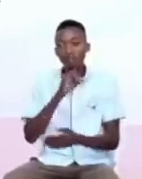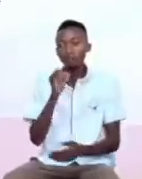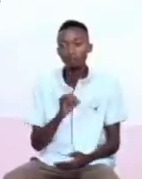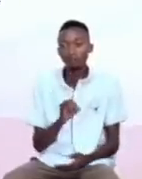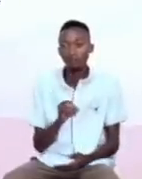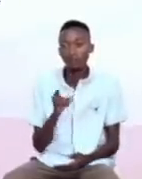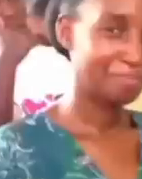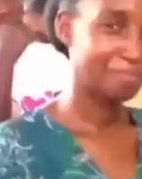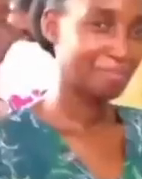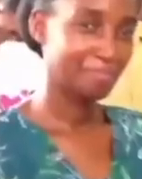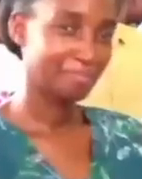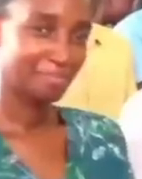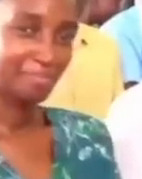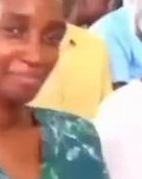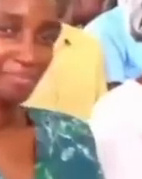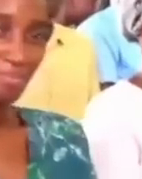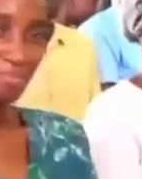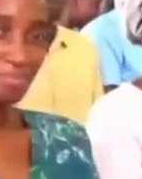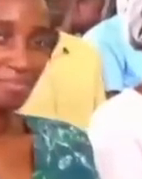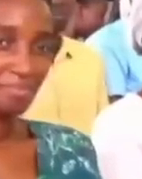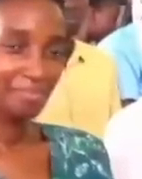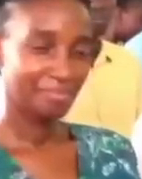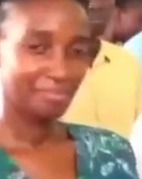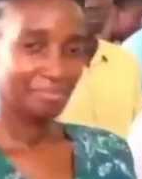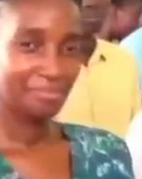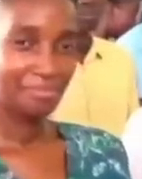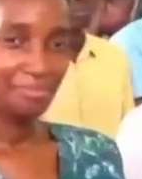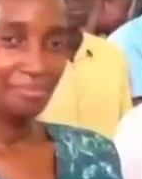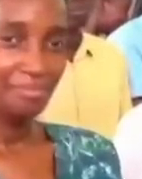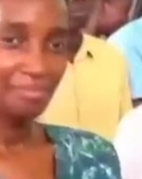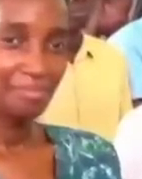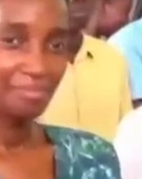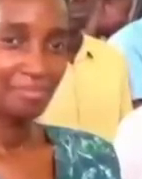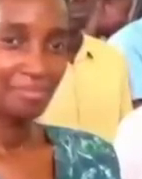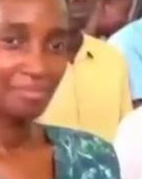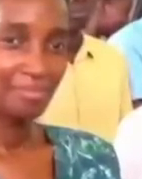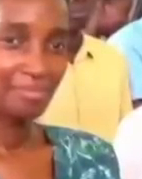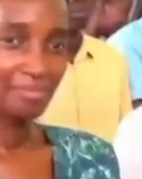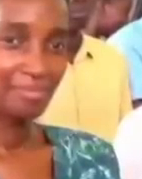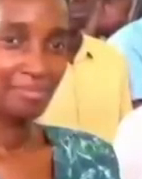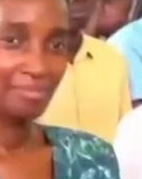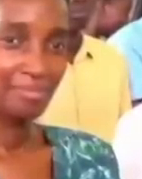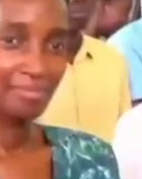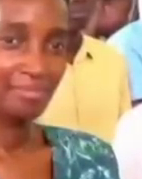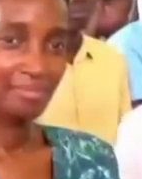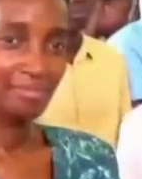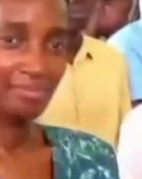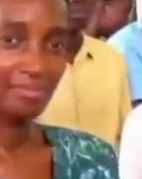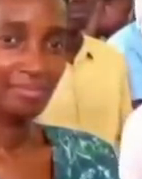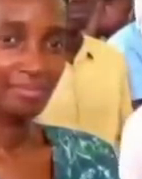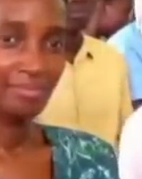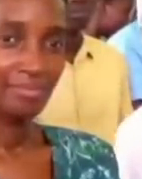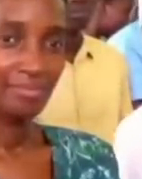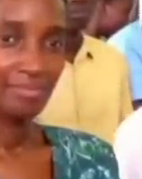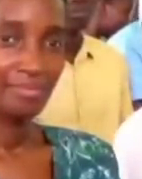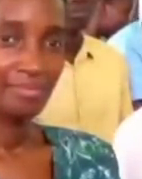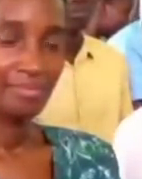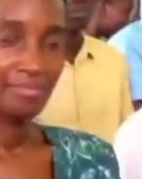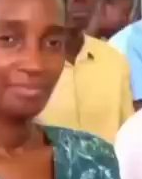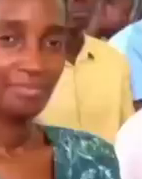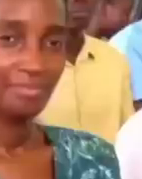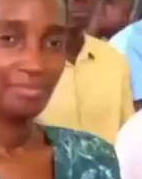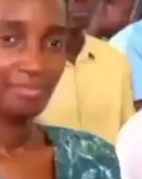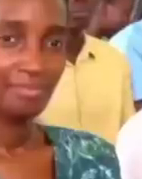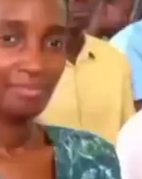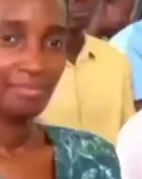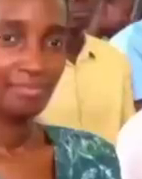Kuna vitabu kijana unatakiwa uvisome. Ukiwa na miaka kuanzia 20 kwenda juu kuna vitabu lazima uvisome. Usikose kitabu